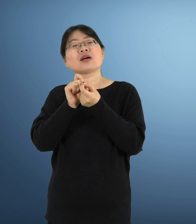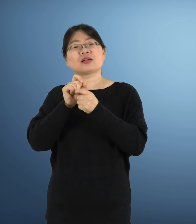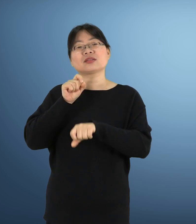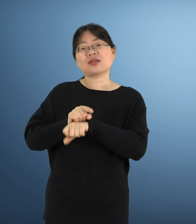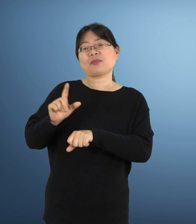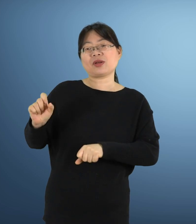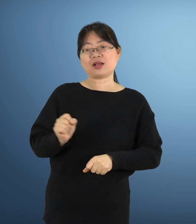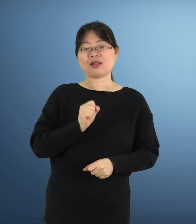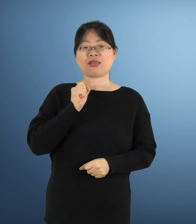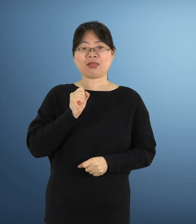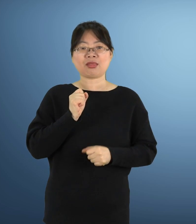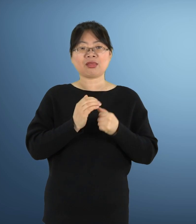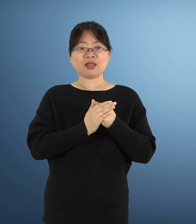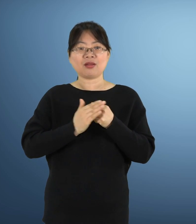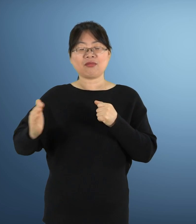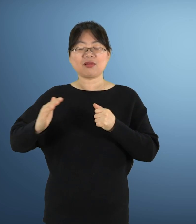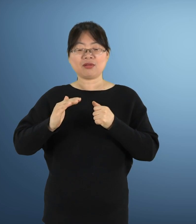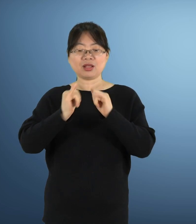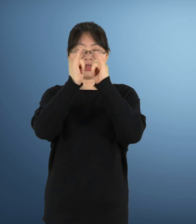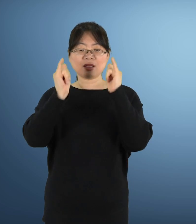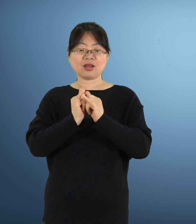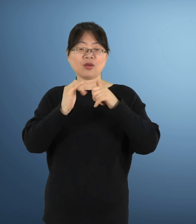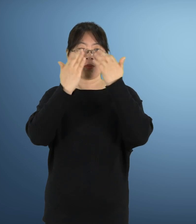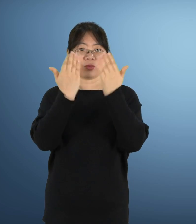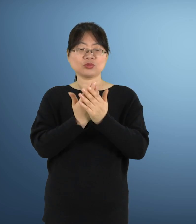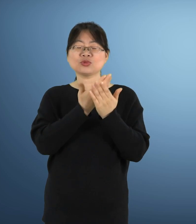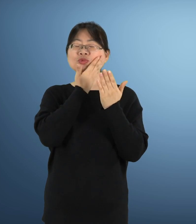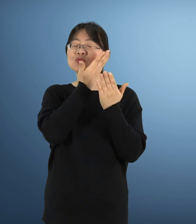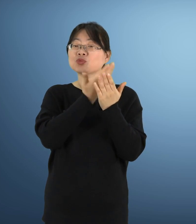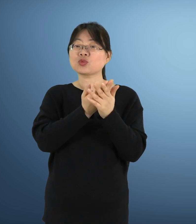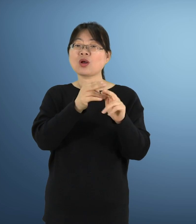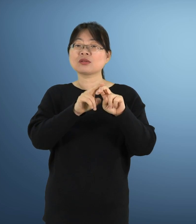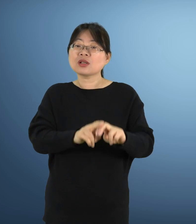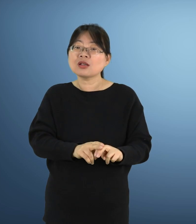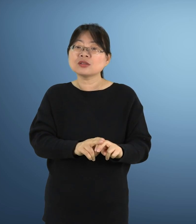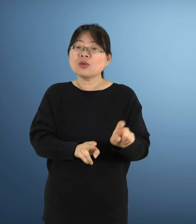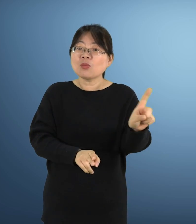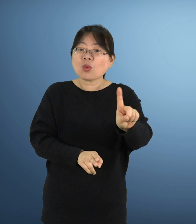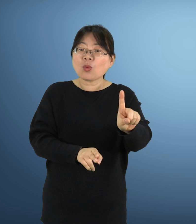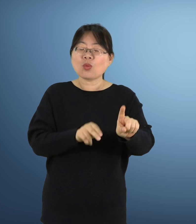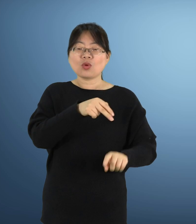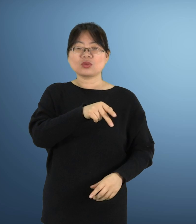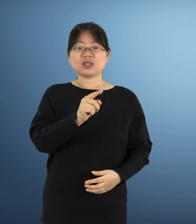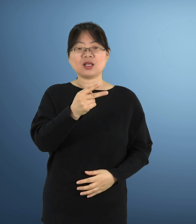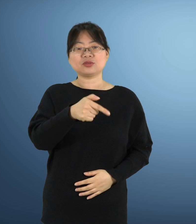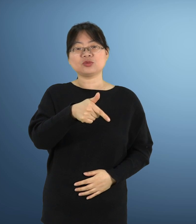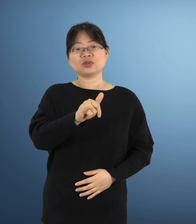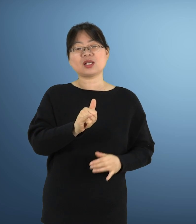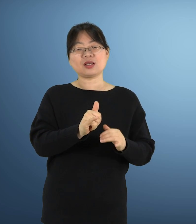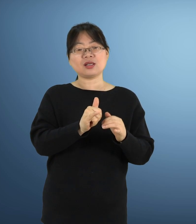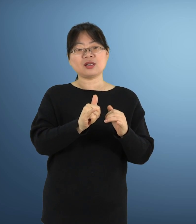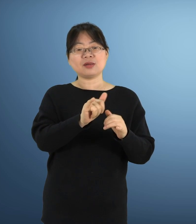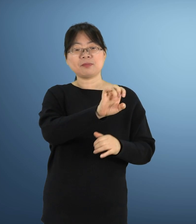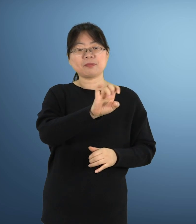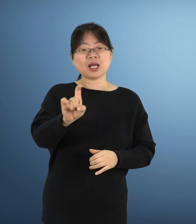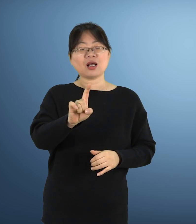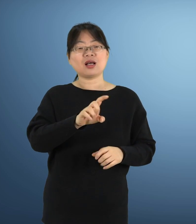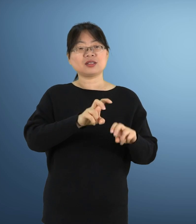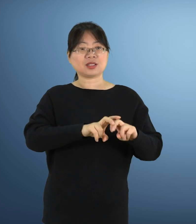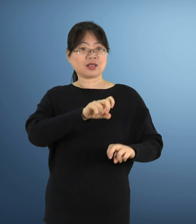그래서 사회의 모든 요직은 다 사두개파가 장악하고 있었습니다.